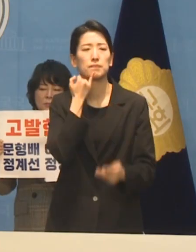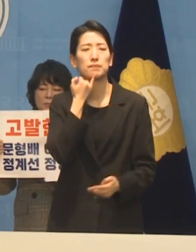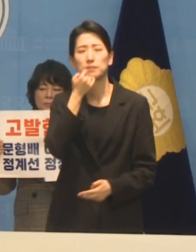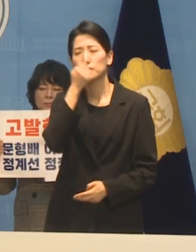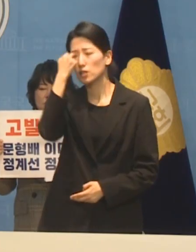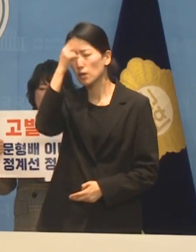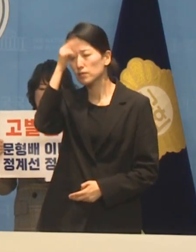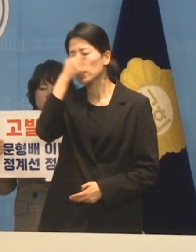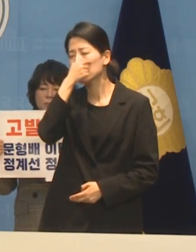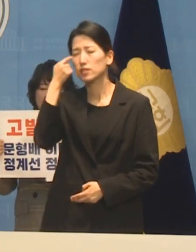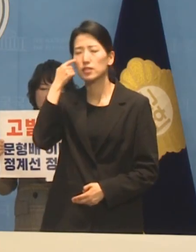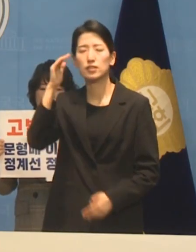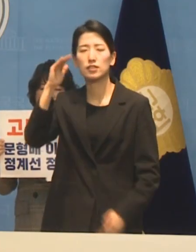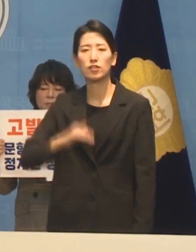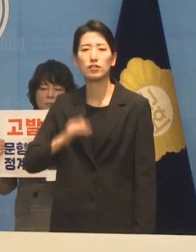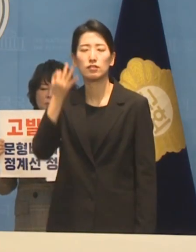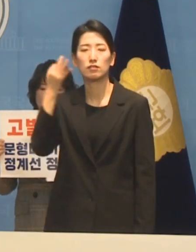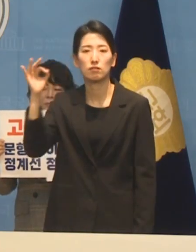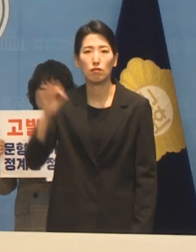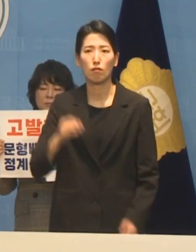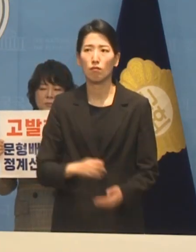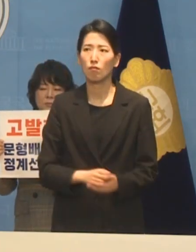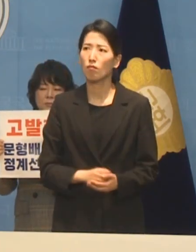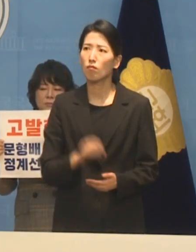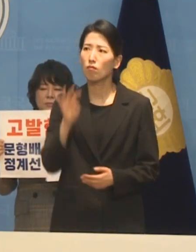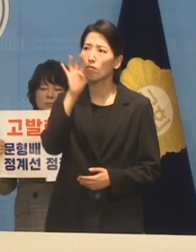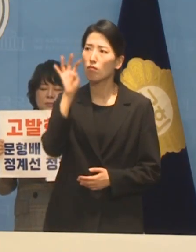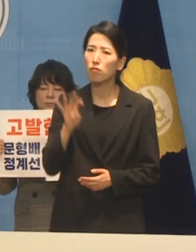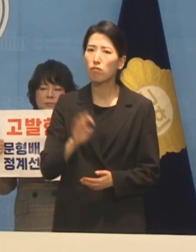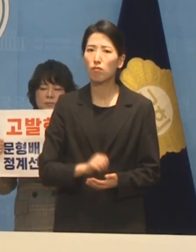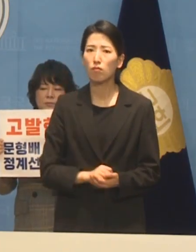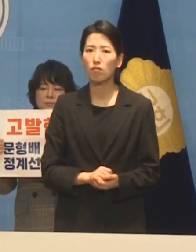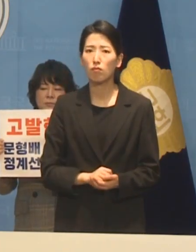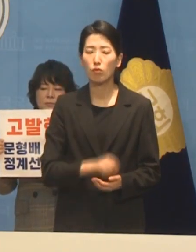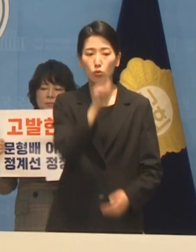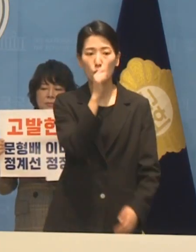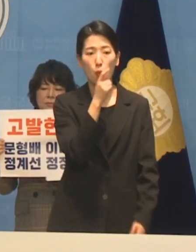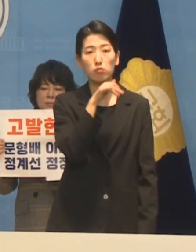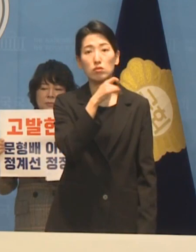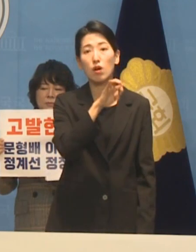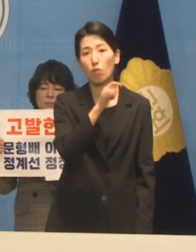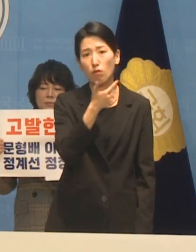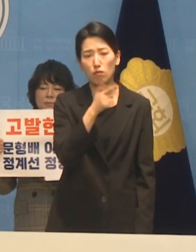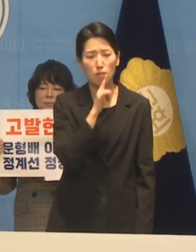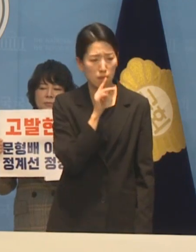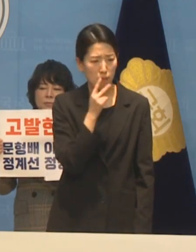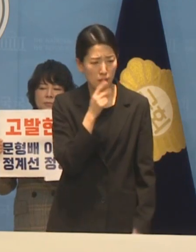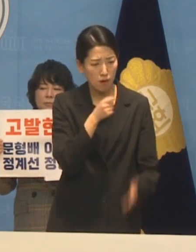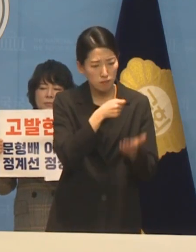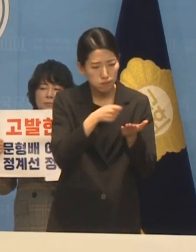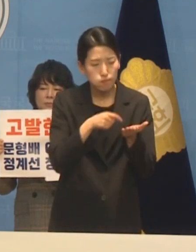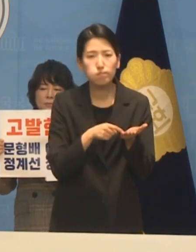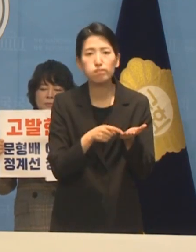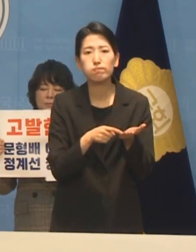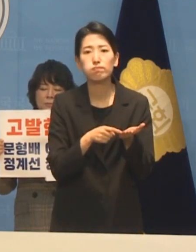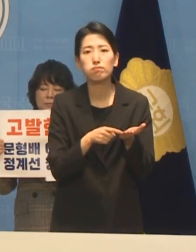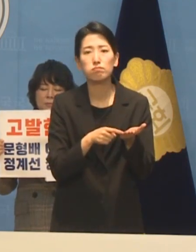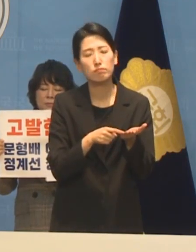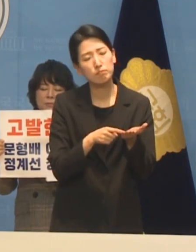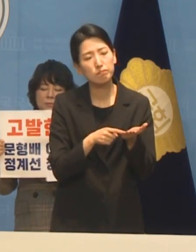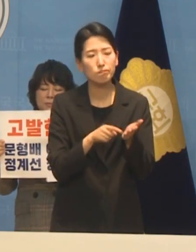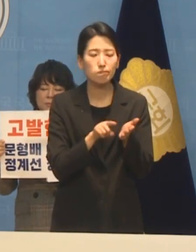또 진술이 계속 번복되고 진정성이 의심되는 홍장원의 메모에 대해 필적 감정을